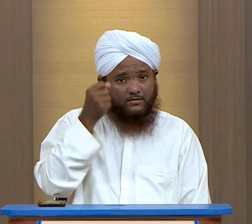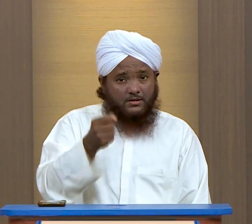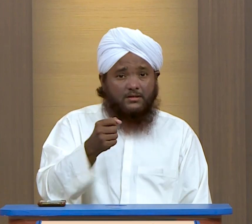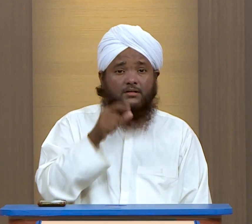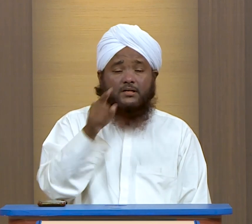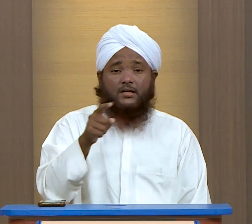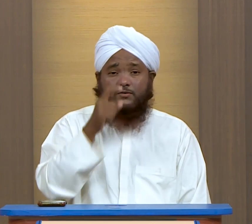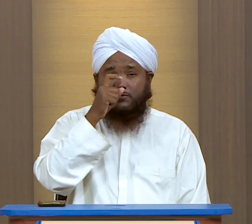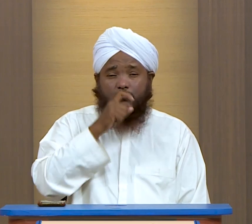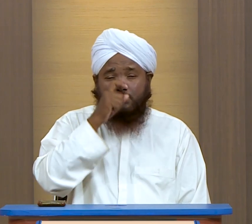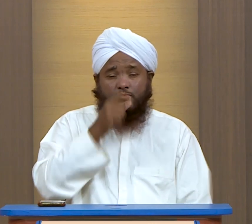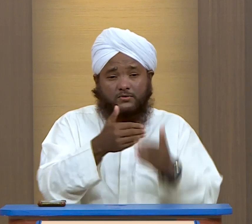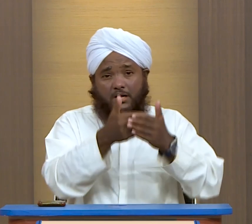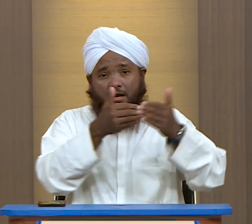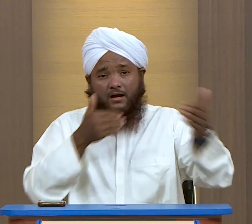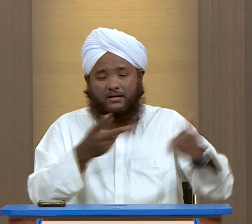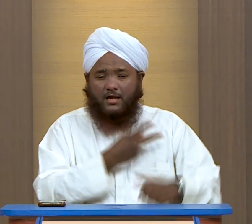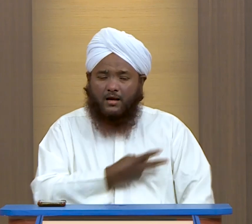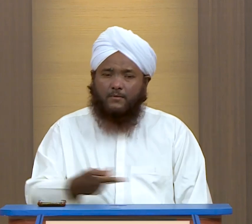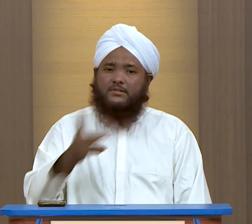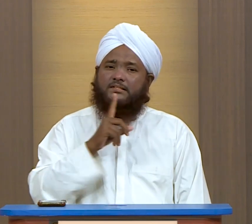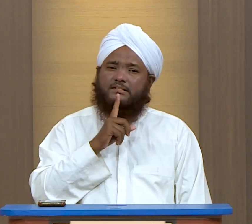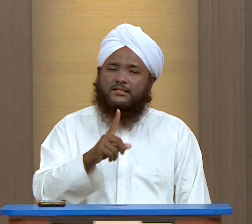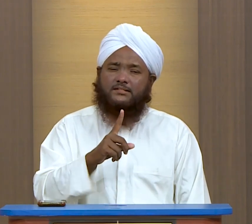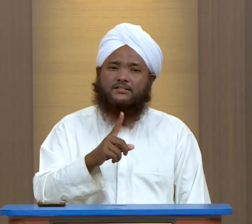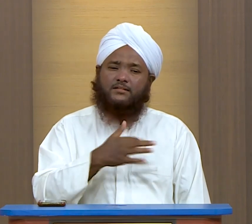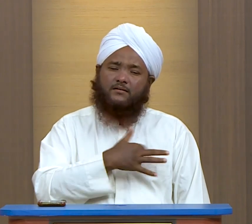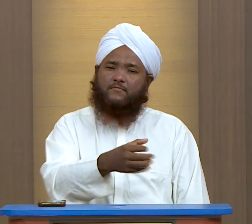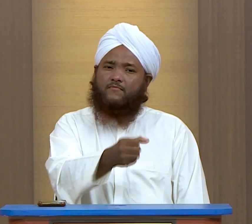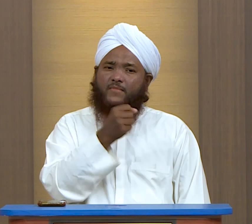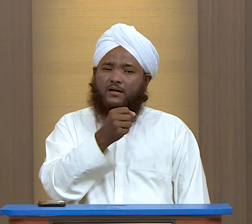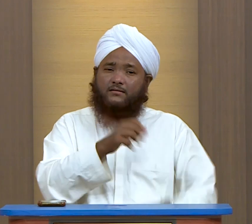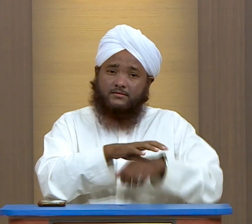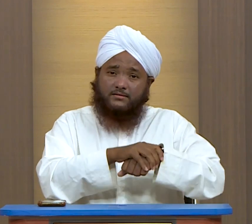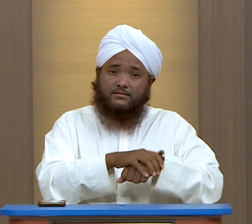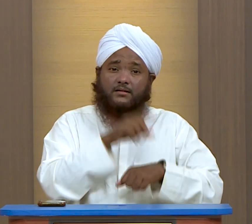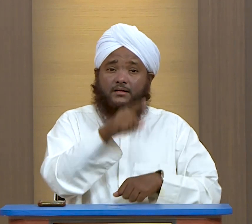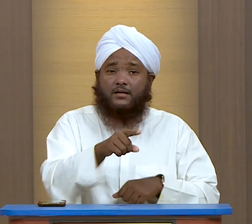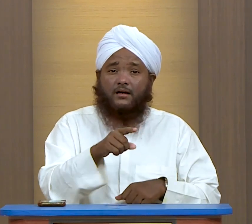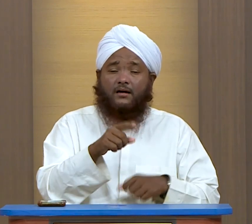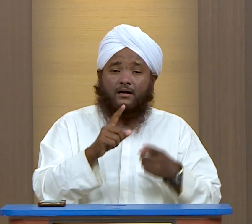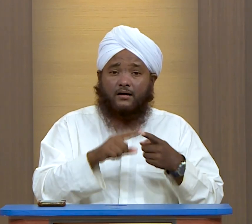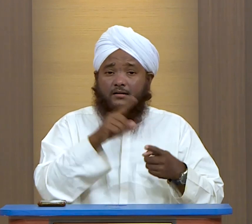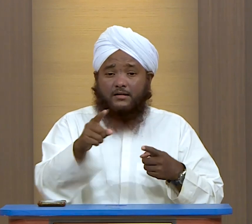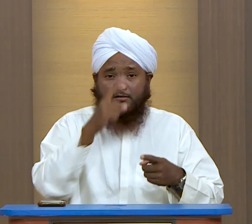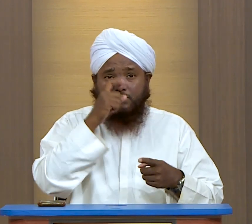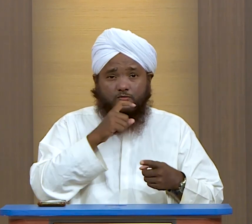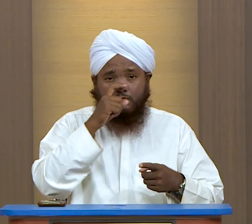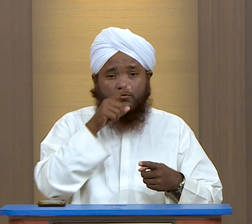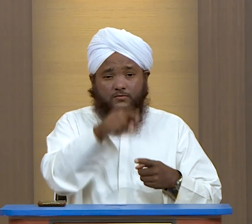سے پیچھا چھڑا کر ہمیشہ سچ کا دامن تھامے رہے۔ سچ بولنے سے انسان نہ صرف جھوٹ کی ان وعیدوں سے بچ سکے گا بلکہ